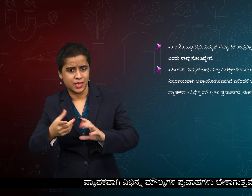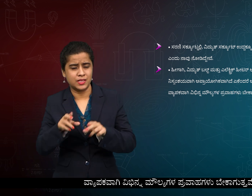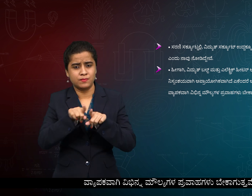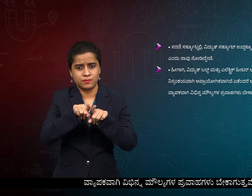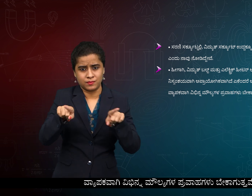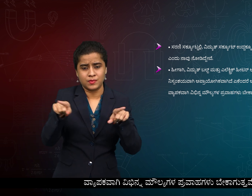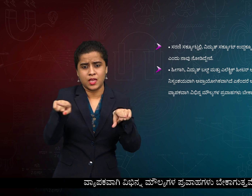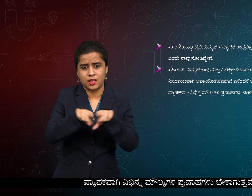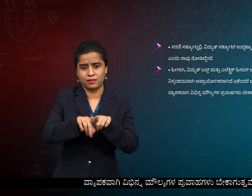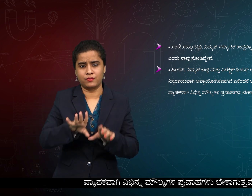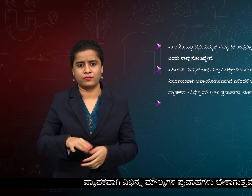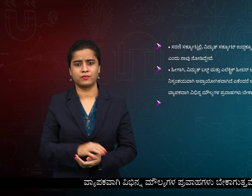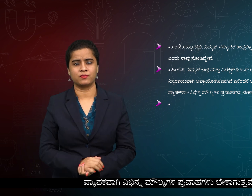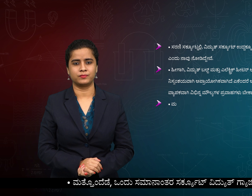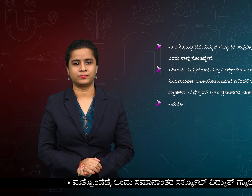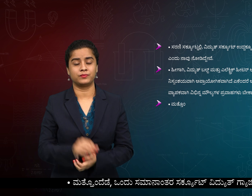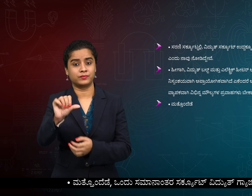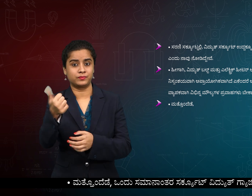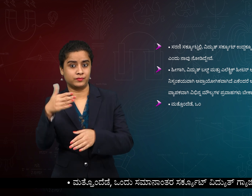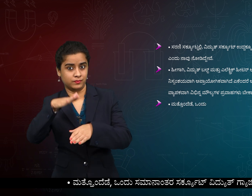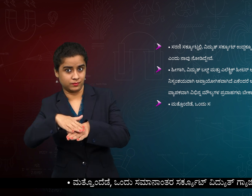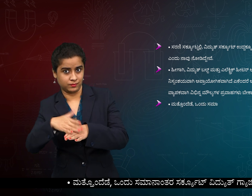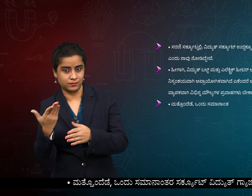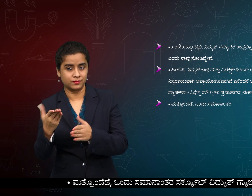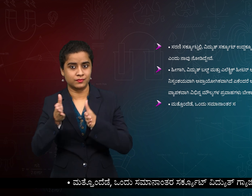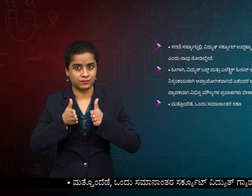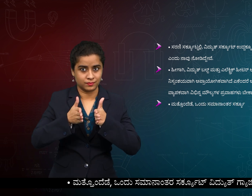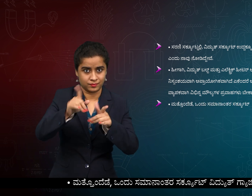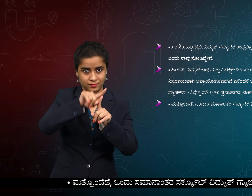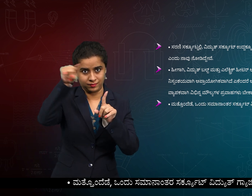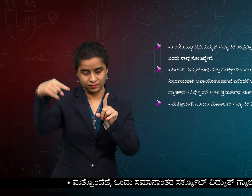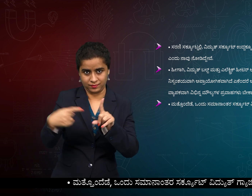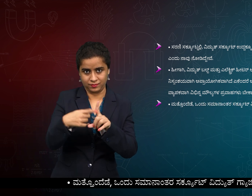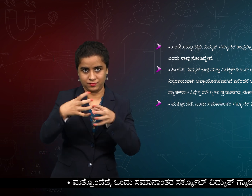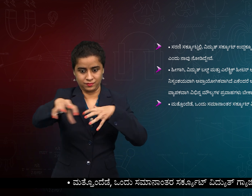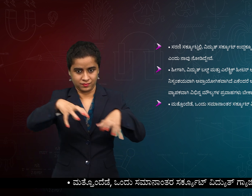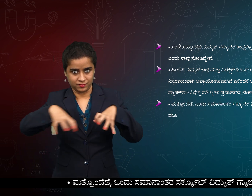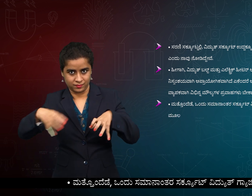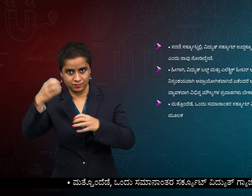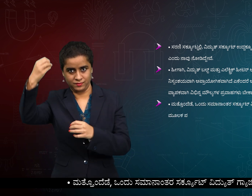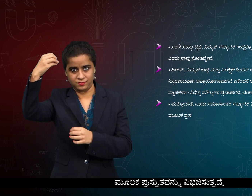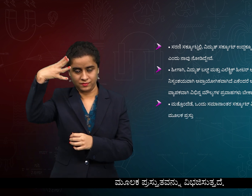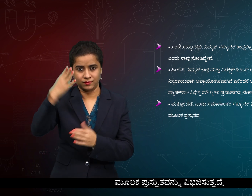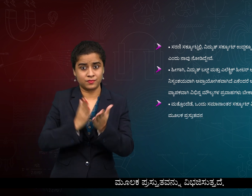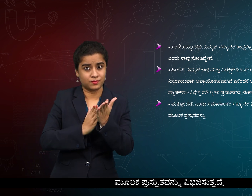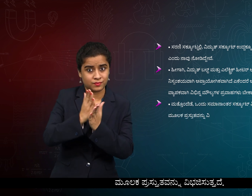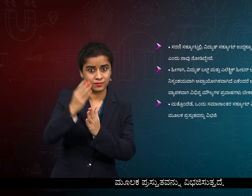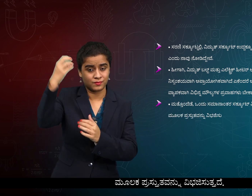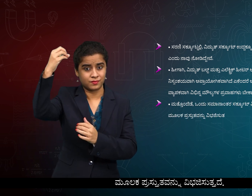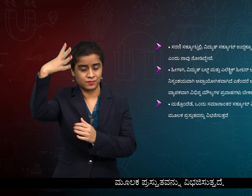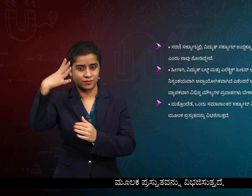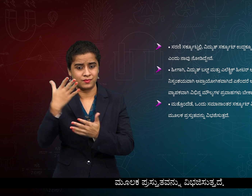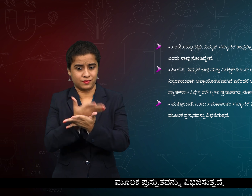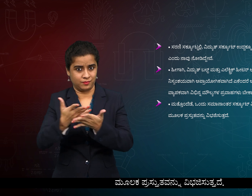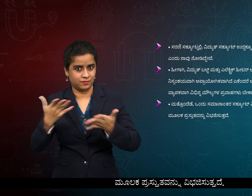ಪ್ರವಾಹಗಳು ಬೇಕಾಗುತ್ತವೆ. ಮತ್ತೊಂದೆಡೆ ಒಂದು ಸಮಾನಾಂತರ ಸರ್ಕ್ಯೂಟ್ ವಿದ್ಯುತ್ ಗ್ಯಾಜೆಟ್ಗಳ ಮೂಲಕ